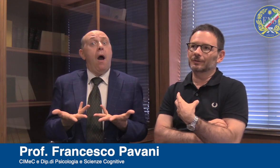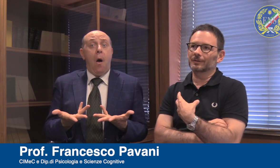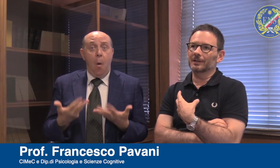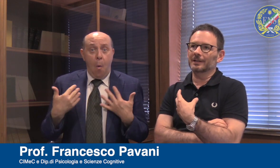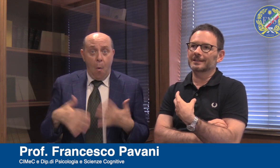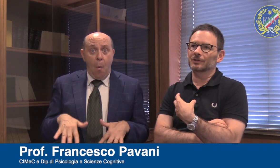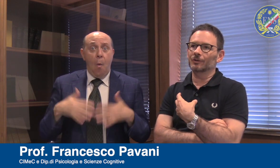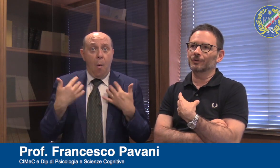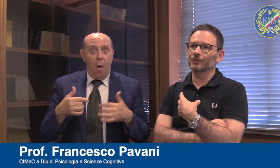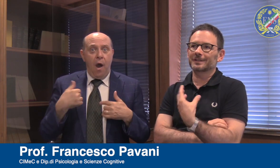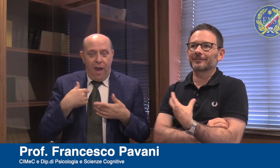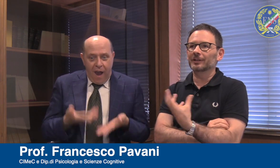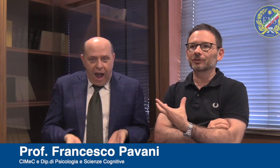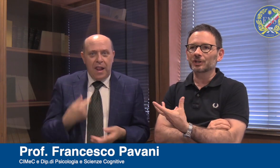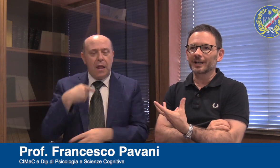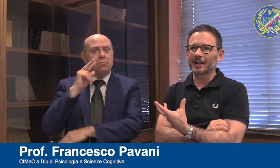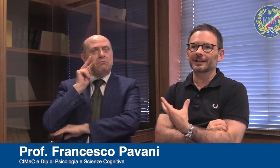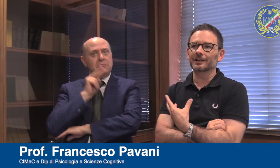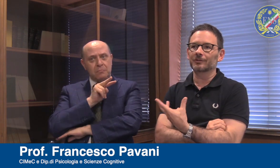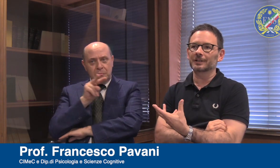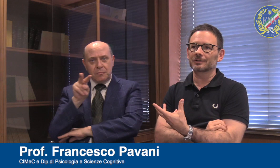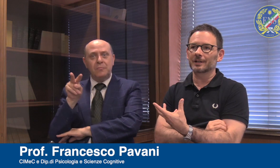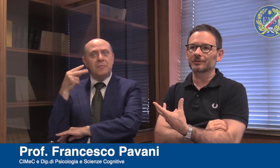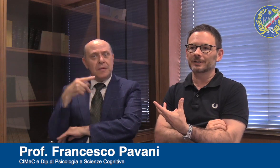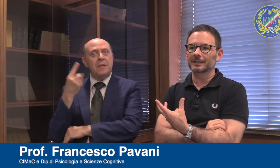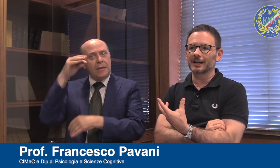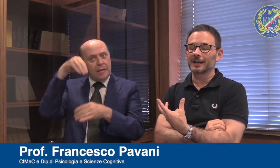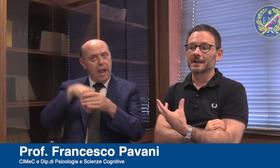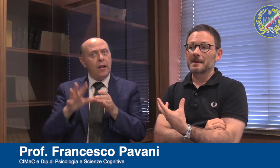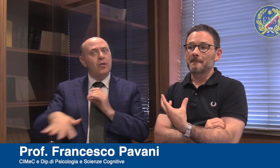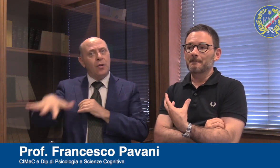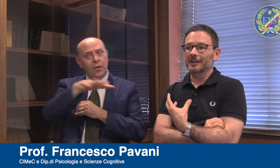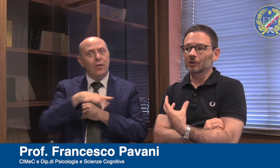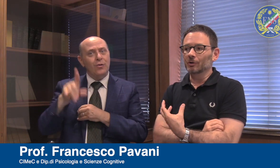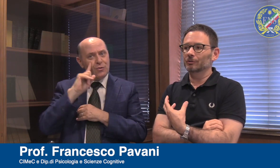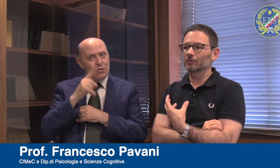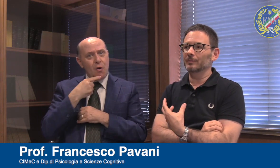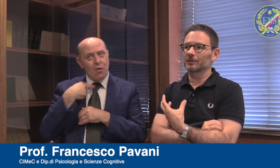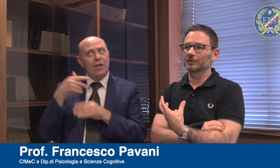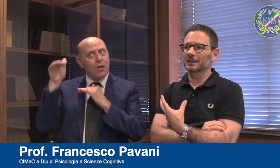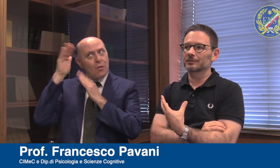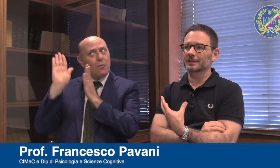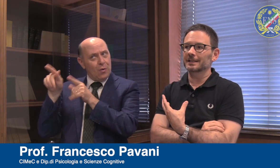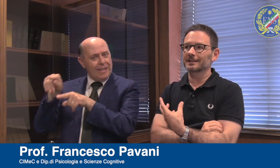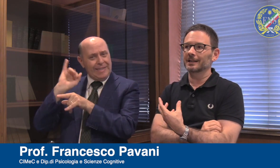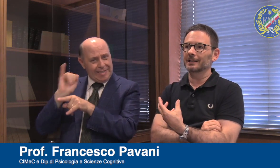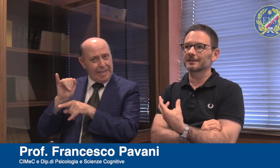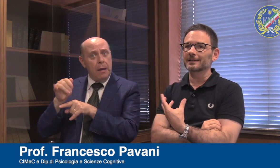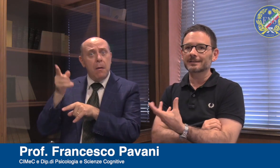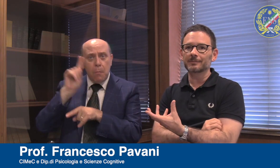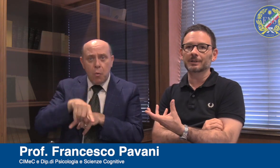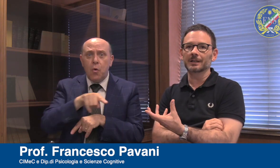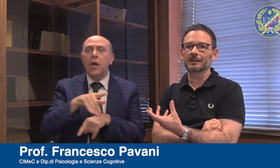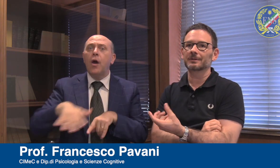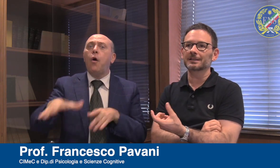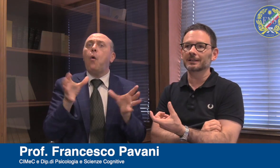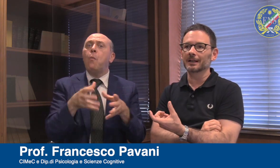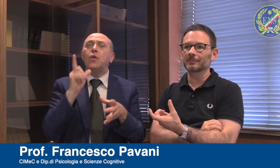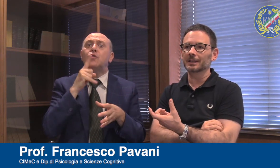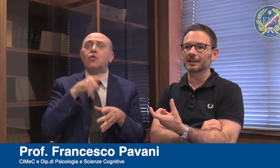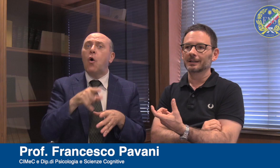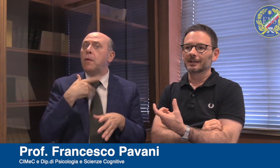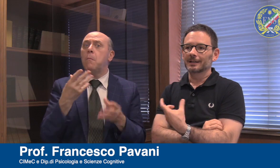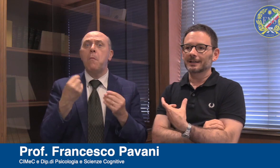io li sto osservando in generale nel contesto della sordità, ma noto come la comunità sorda sia sensibile a